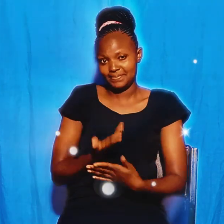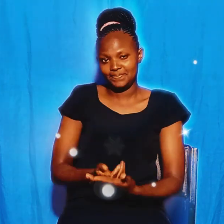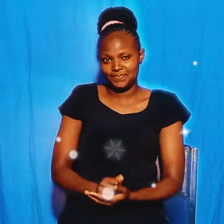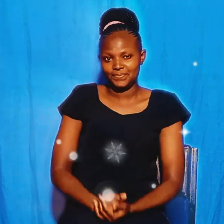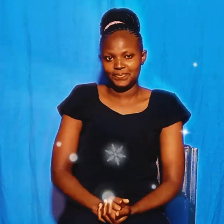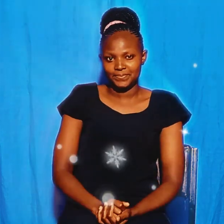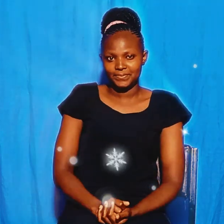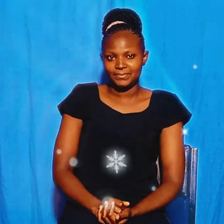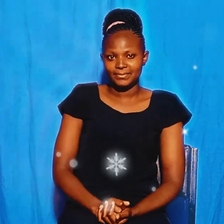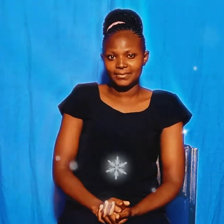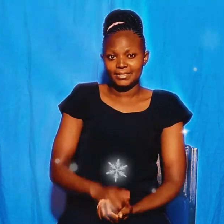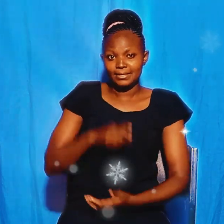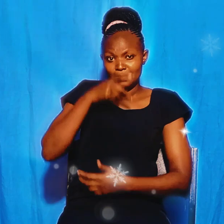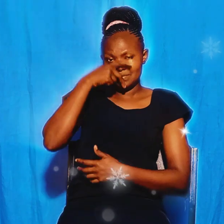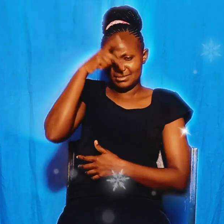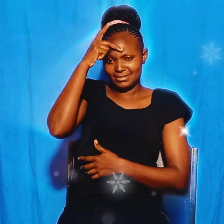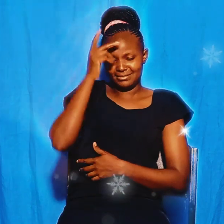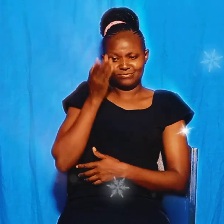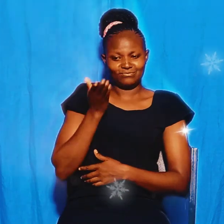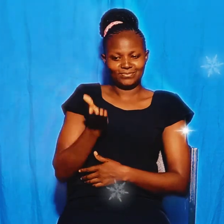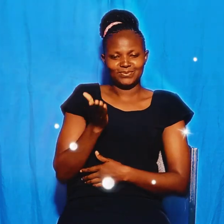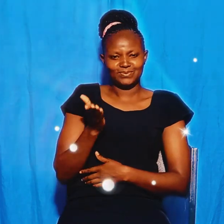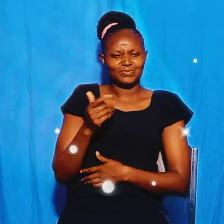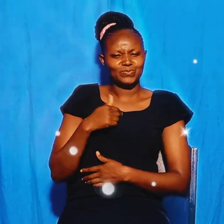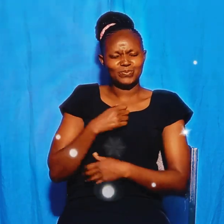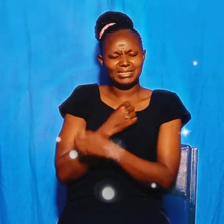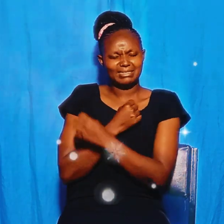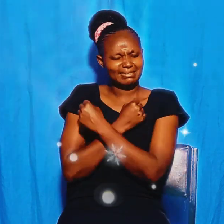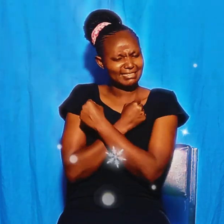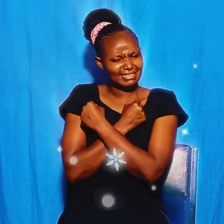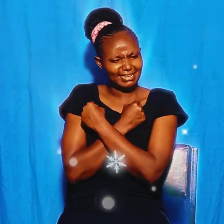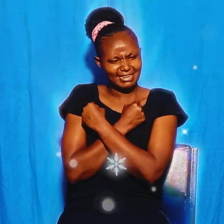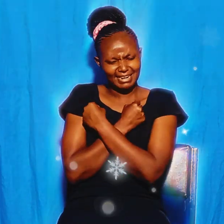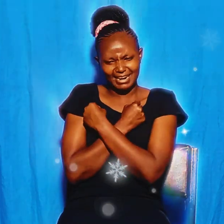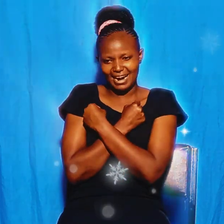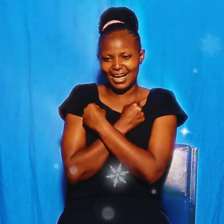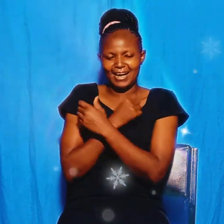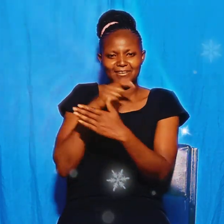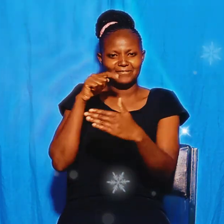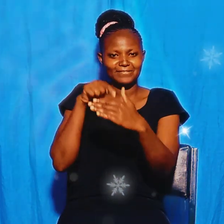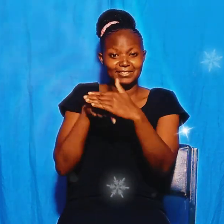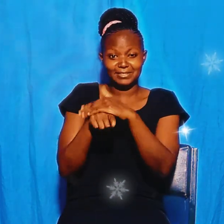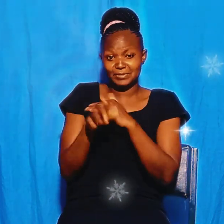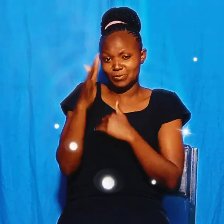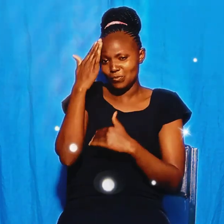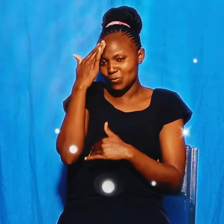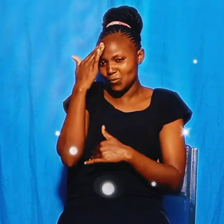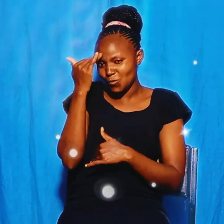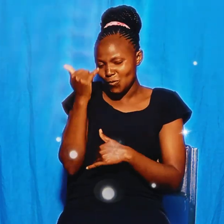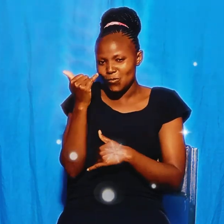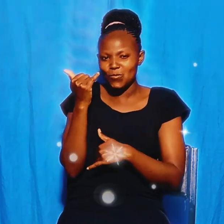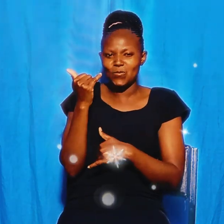Asi ya makwa ni meendete munomono. Mnanzo metheche kuma primary high school,